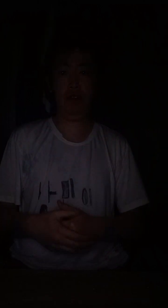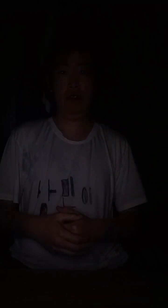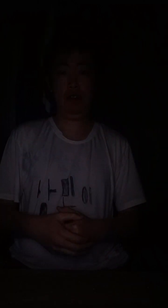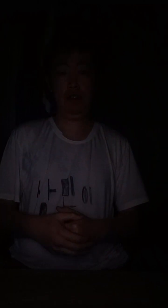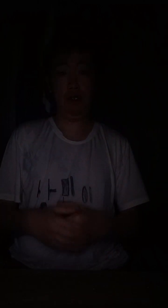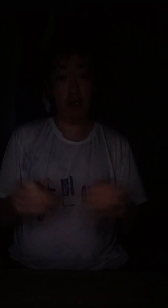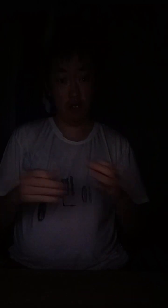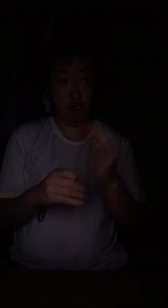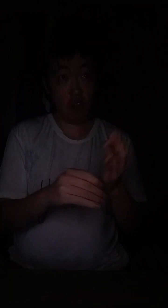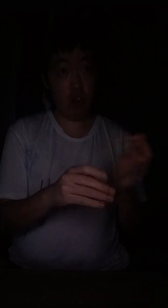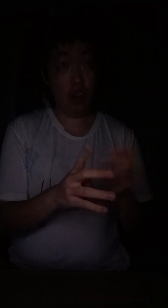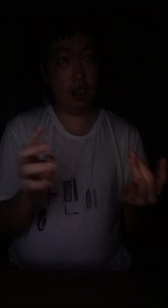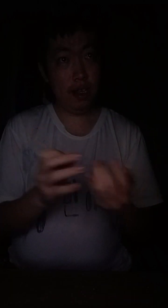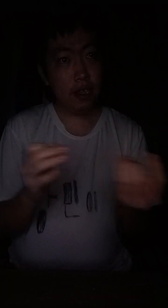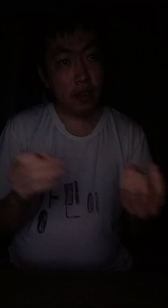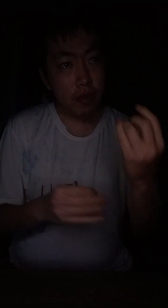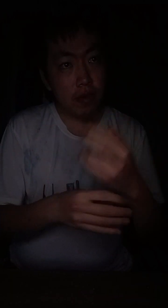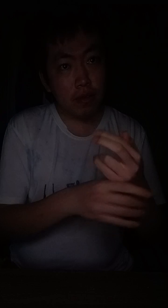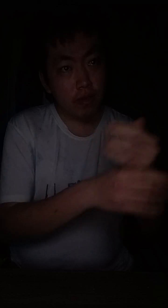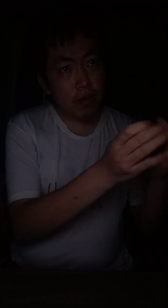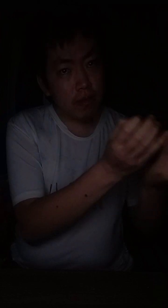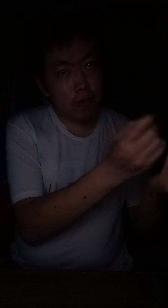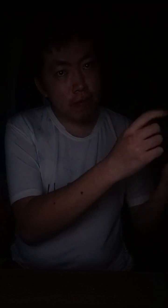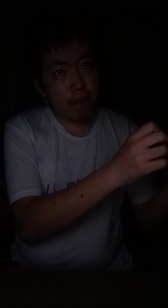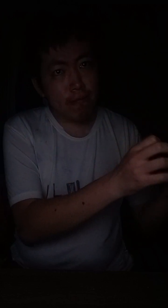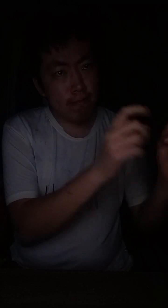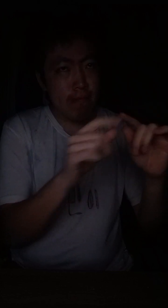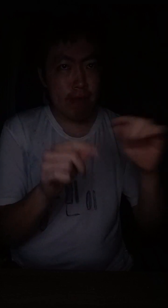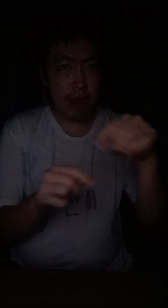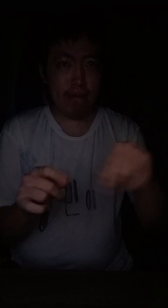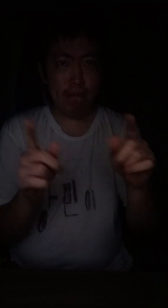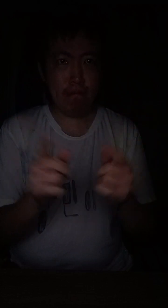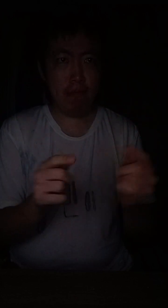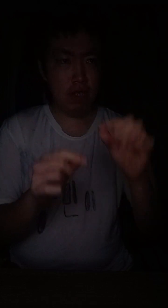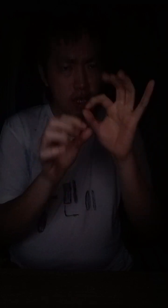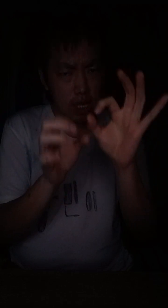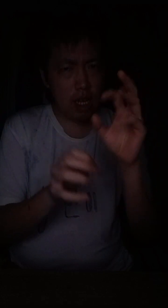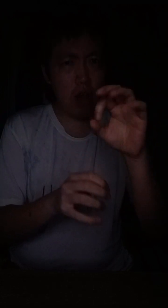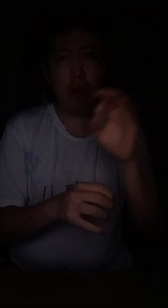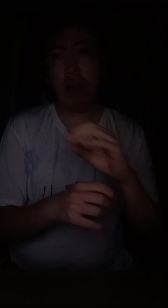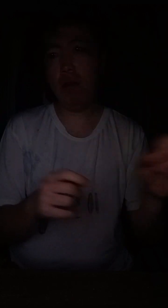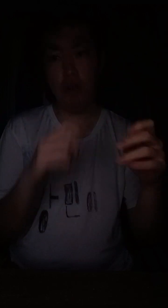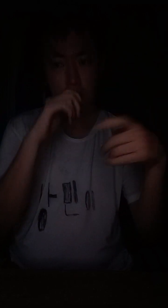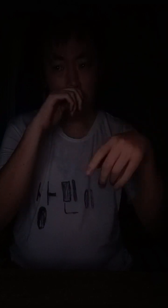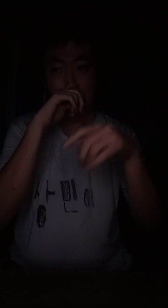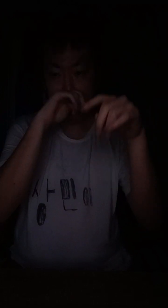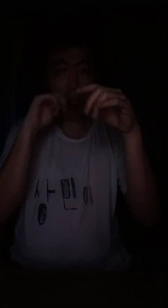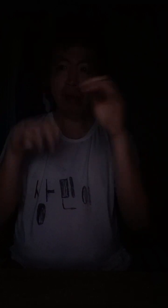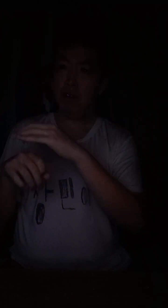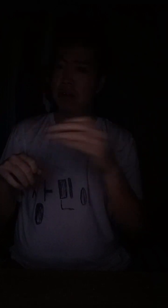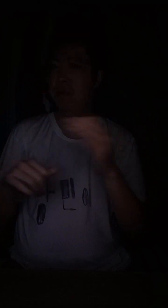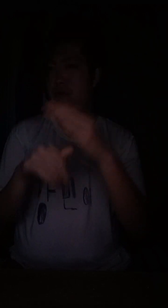윤 대통령과의 대담에선 김건희 여사의 명품 디올백을 작은 가방이란 뜻의 파우치로 표현해 논란을